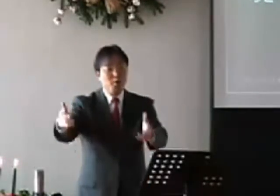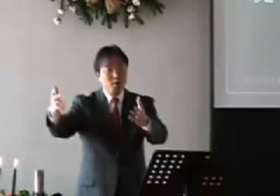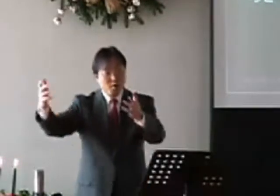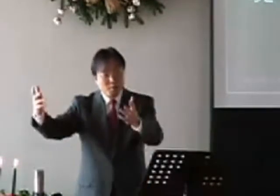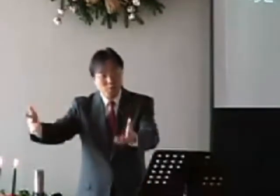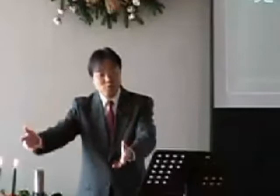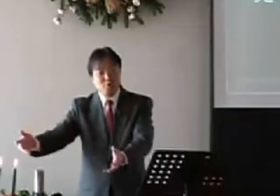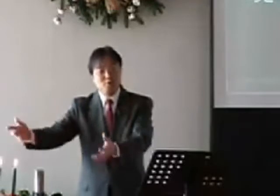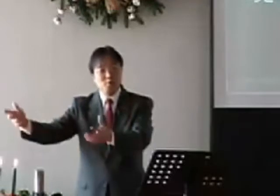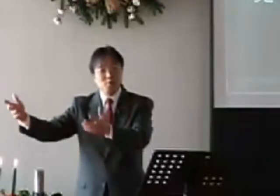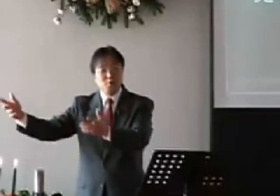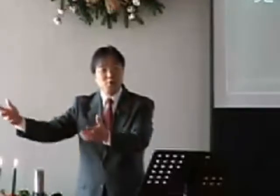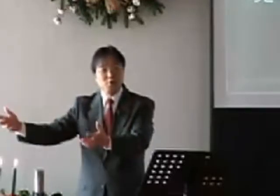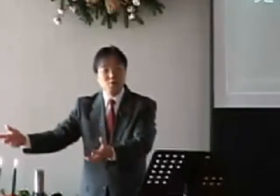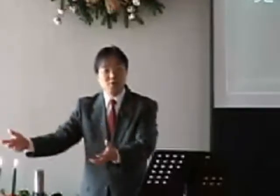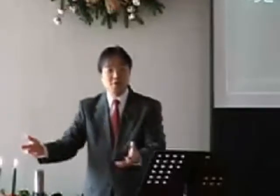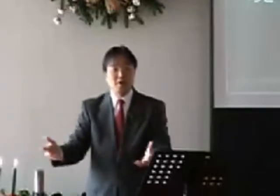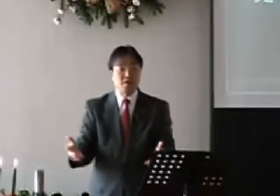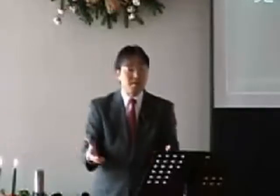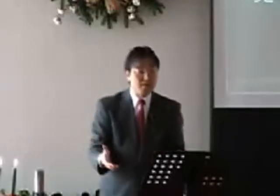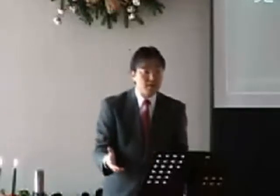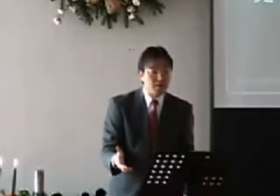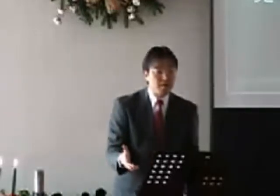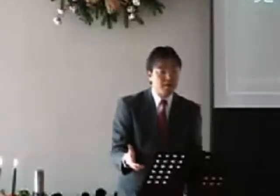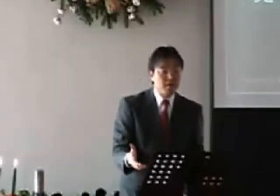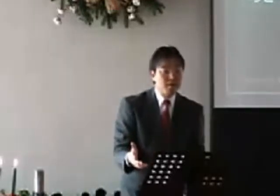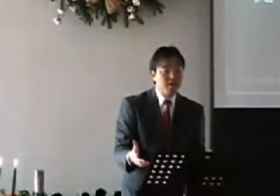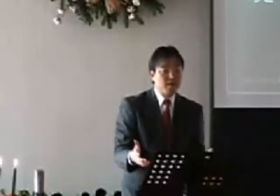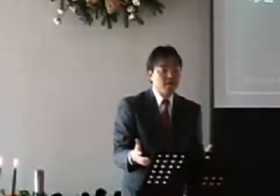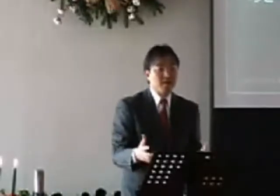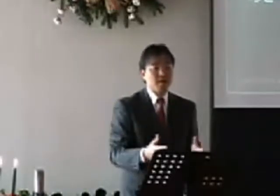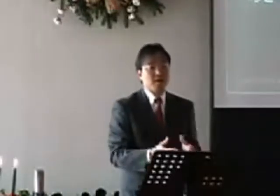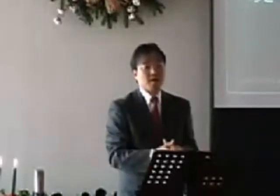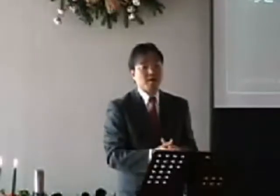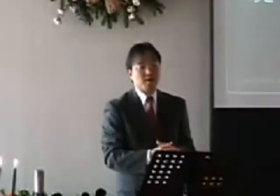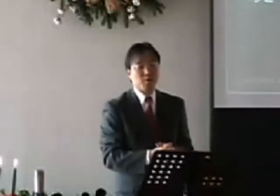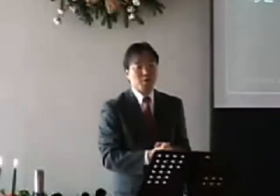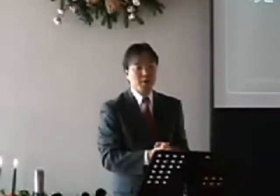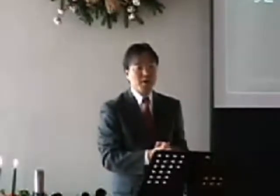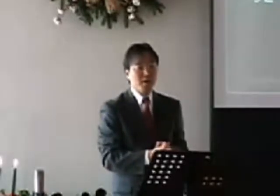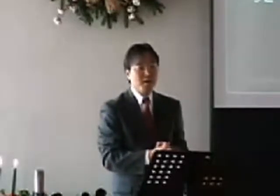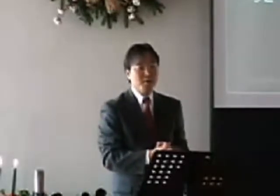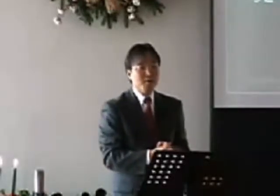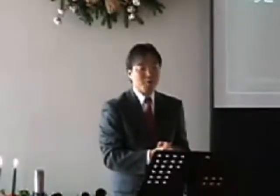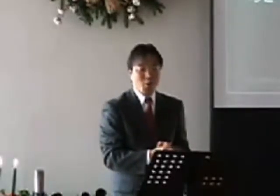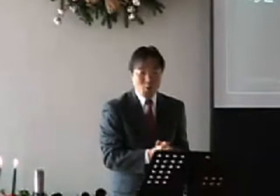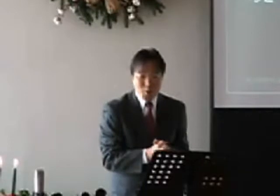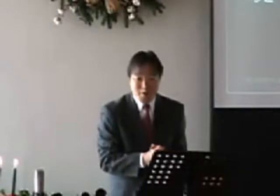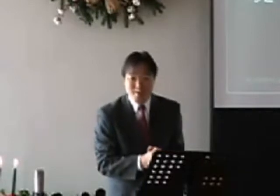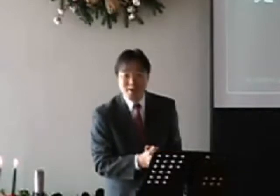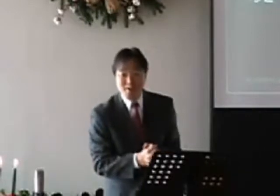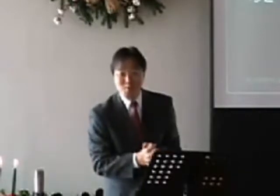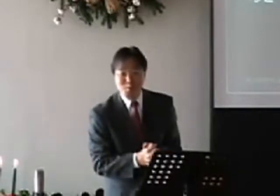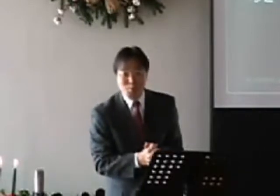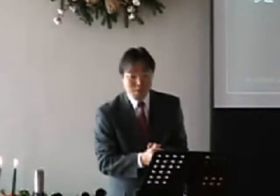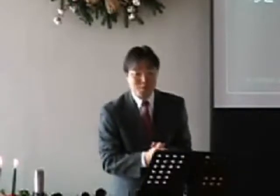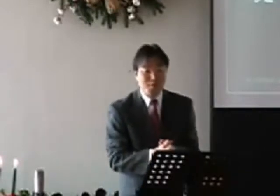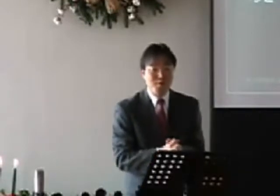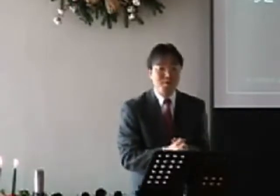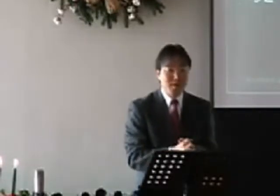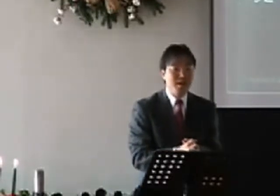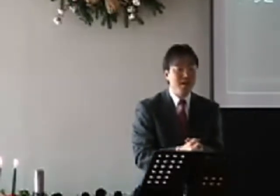最低じゃ。ね。で、そこへその東の方からわざわざ博士がやってきたわけでしょ。金